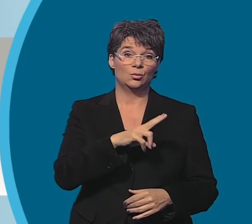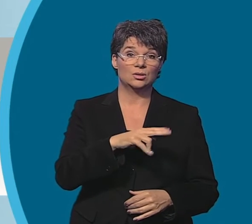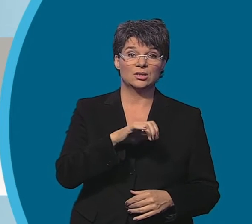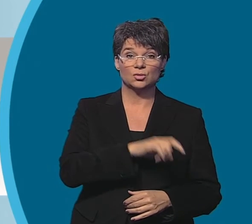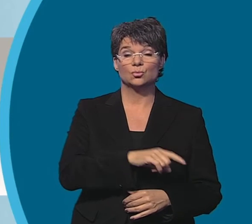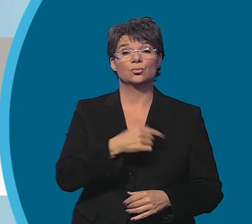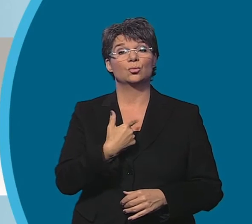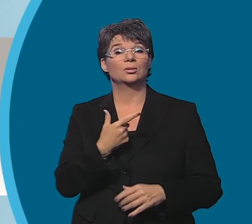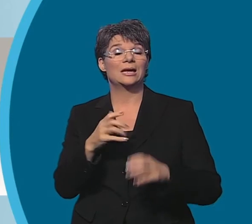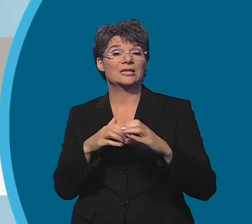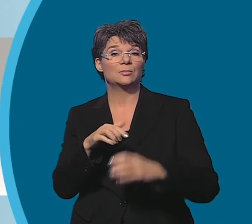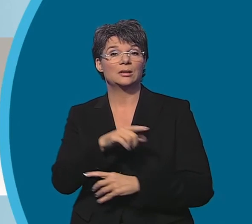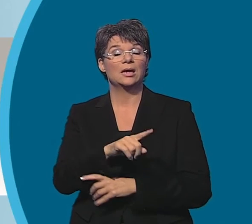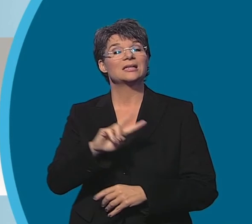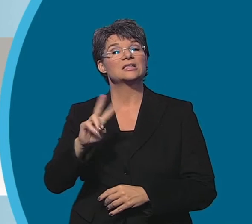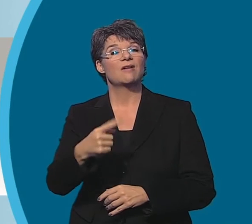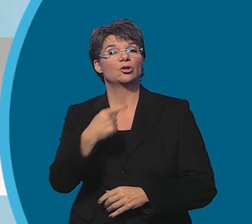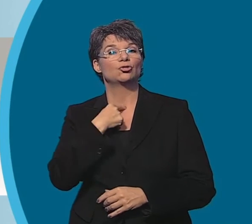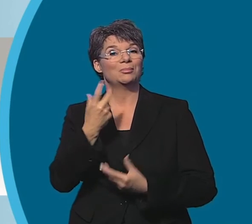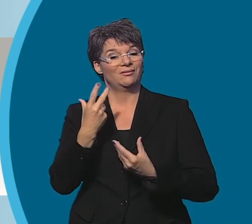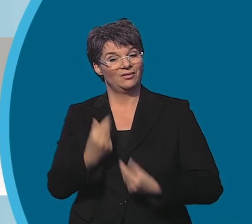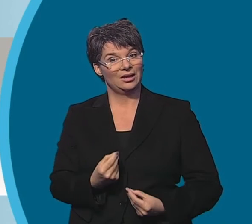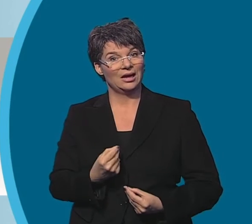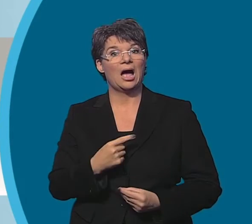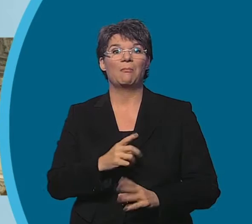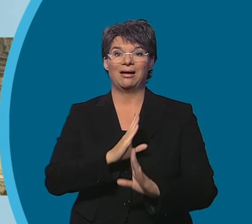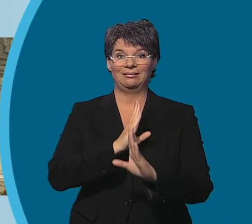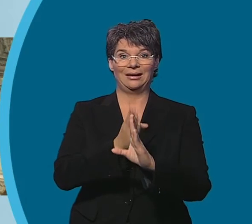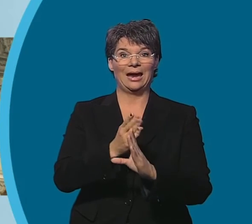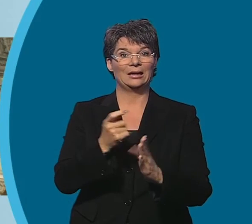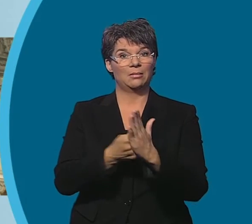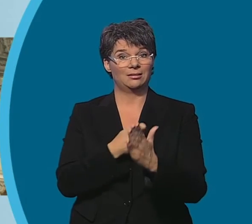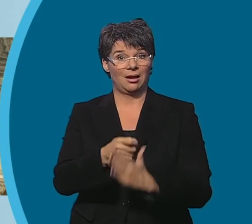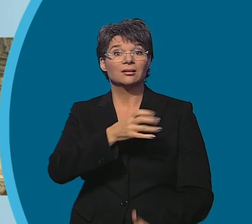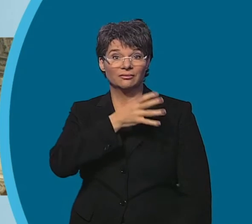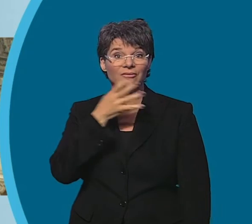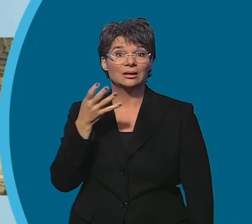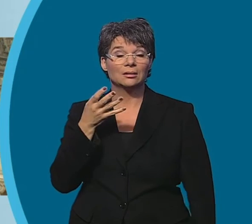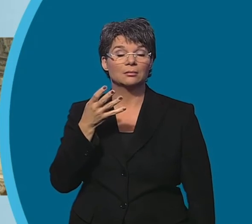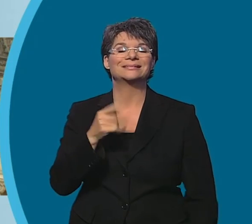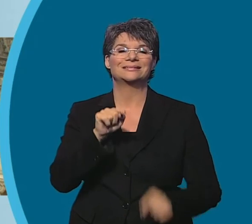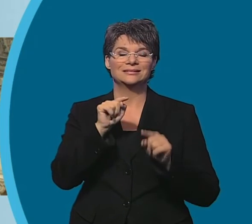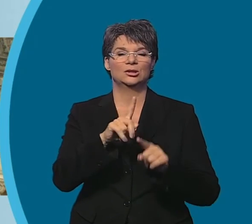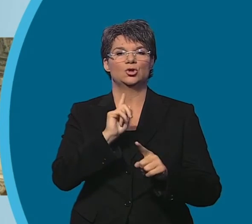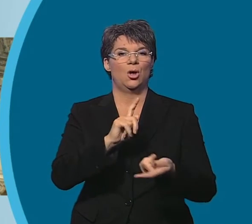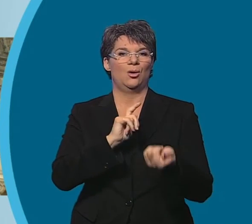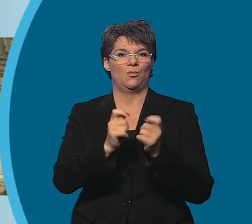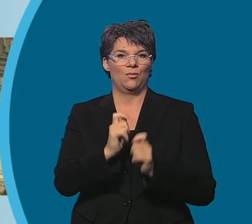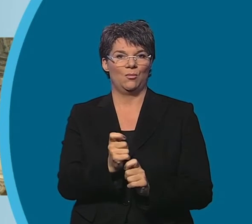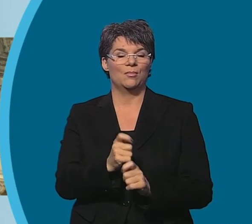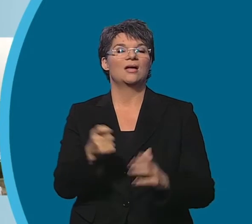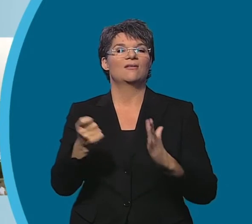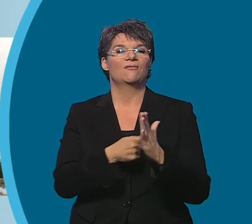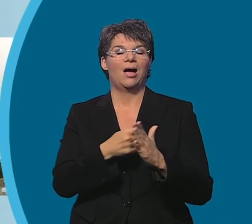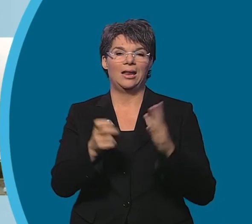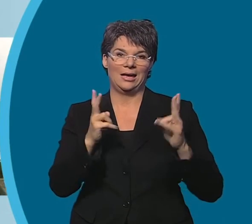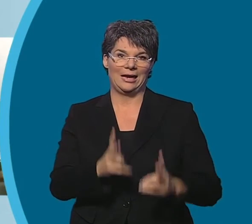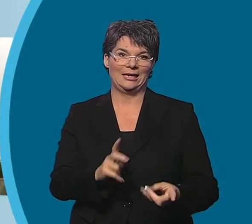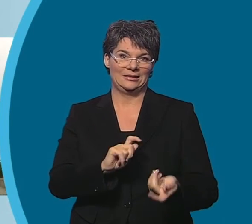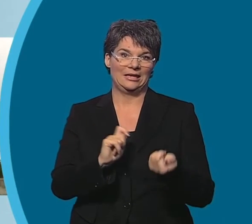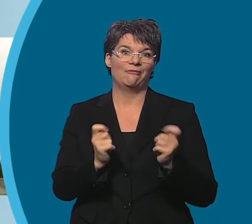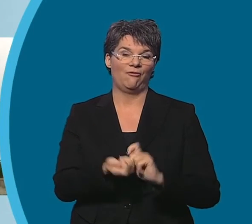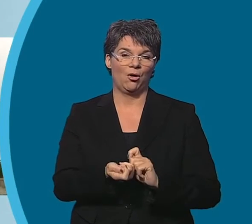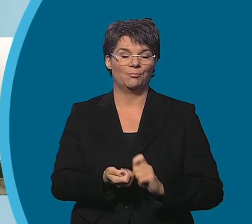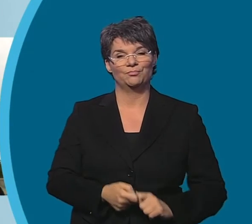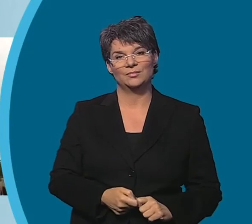weniger Zweitstimmen bekommen, trotzdem aber noch viele Direktmandate holen. Das soll jetzt geändert werden durch eine Wahlrechtsreform. Union und